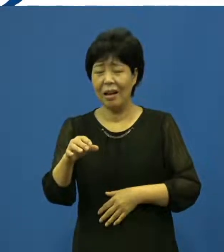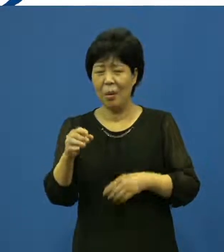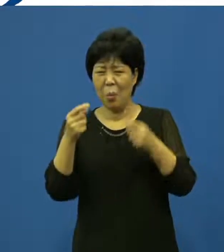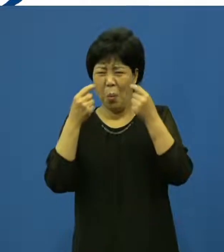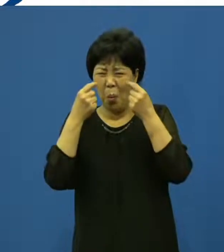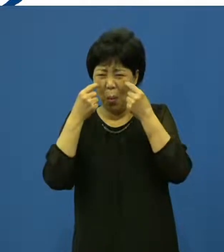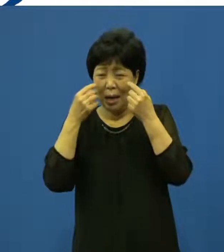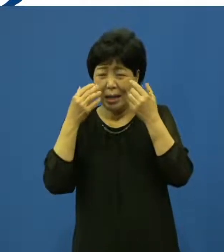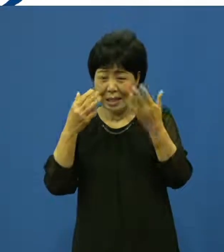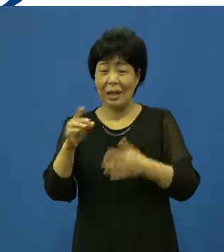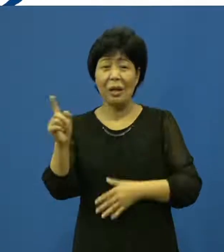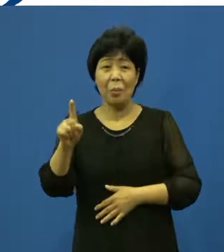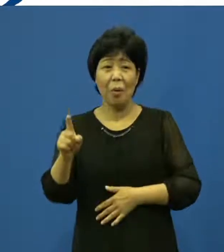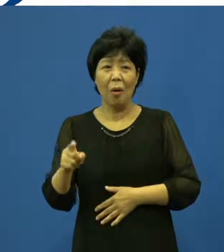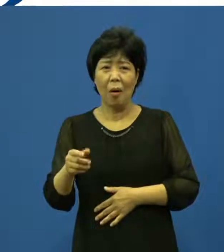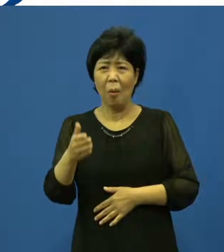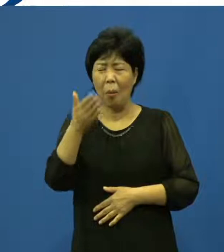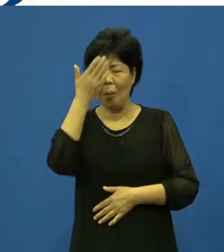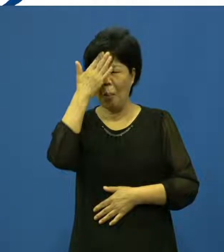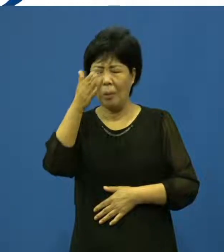하나는 공짜는 없다.